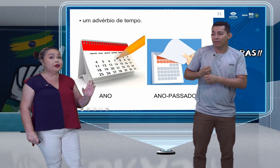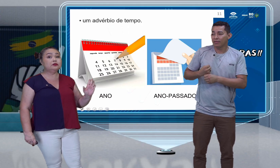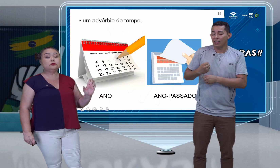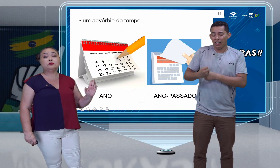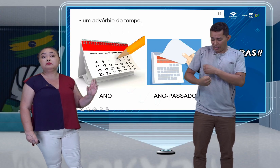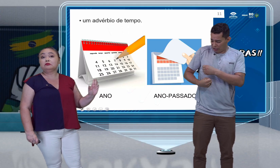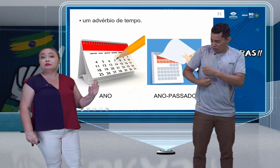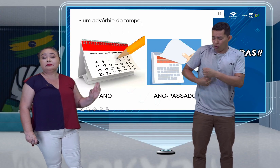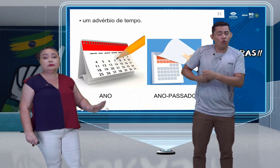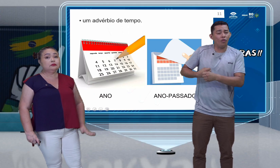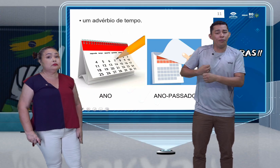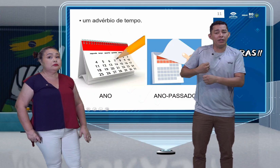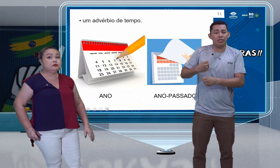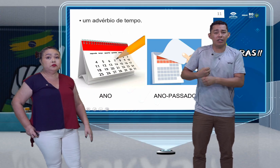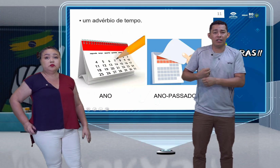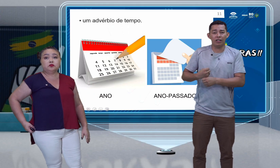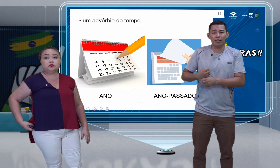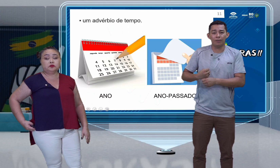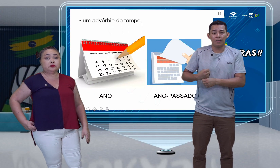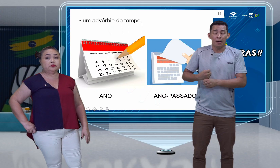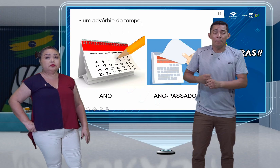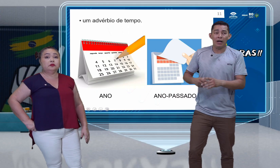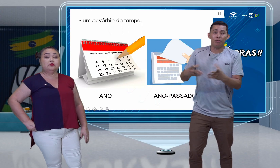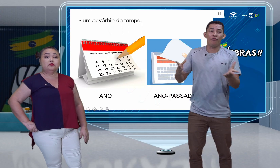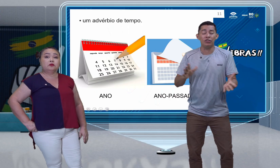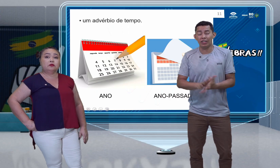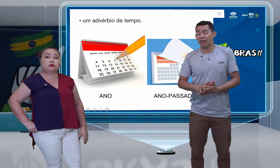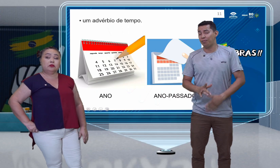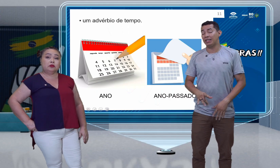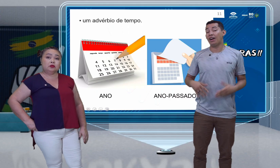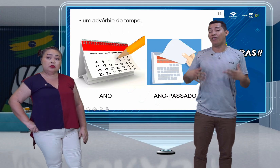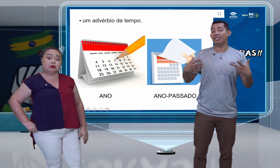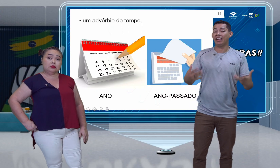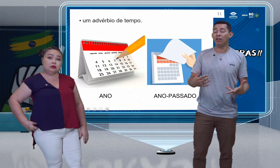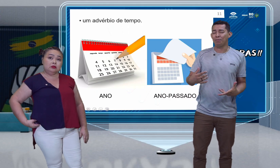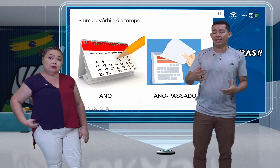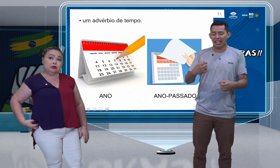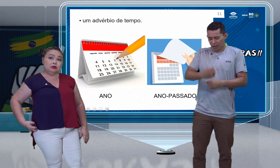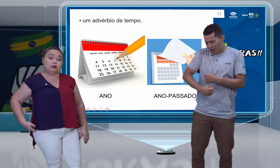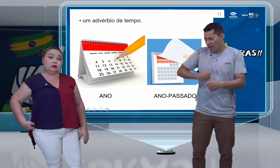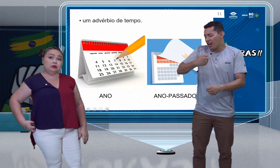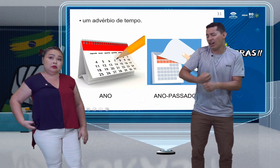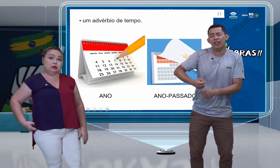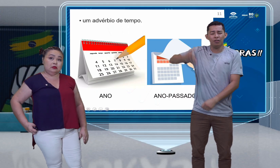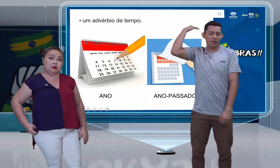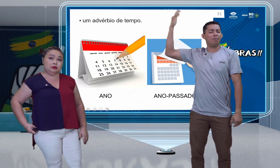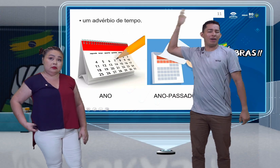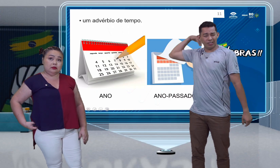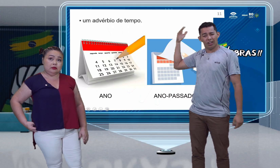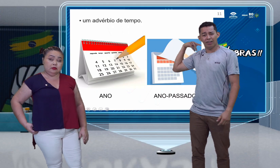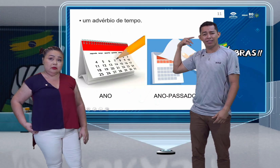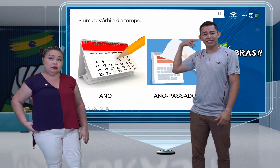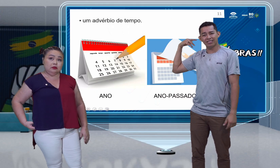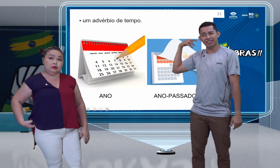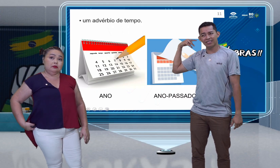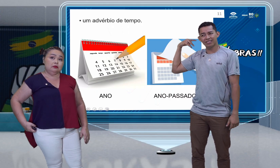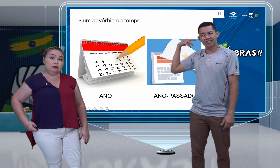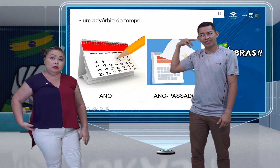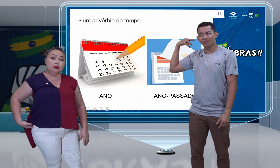movimento. Ano, ou um movimentinho, ano. Mas, professor, se eu precisar fazer ano passado, eu falo, ano que passou? Tem